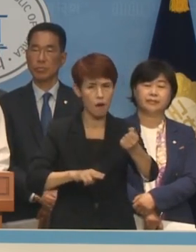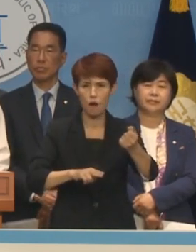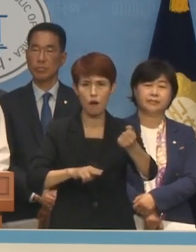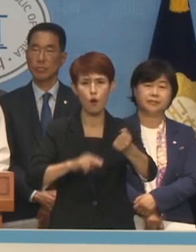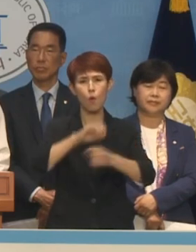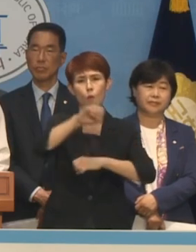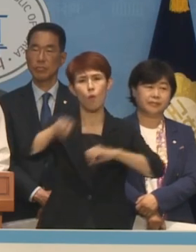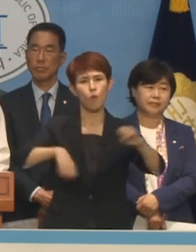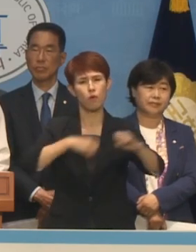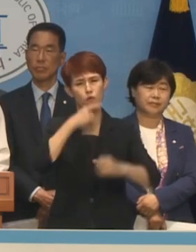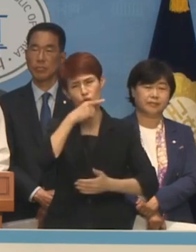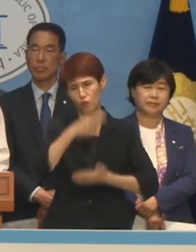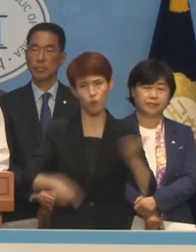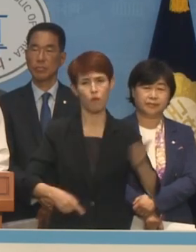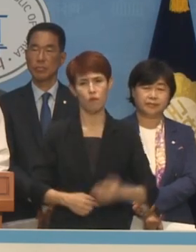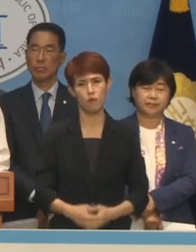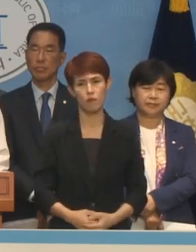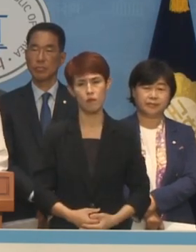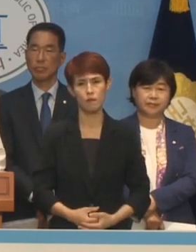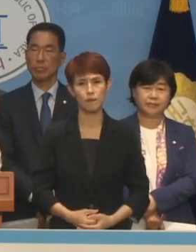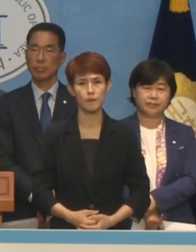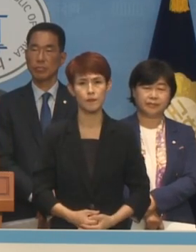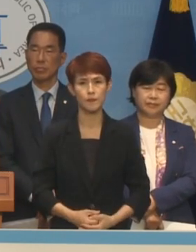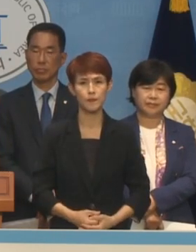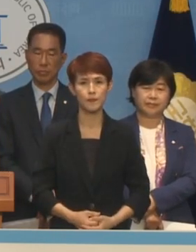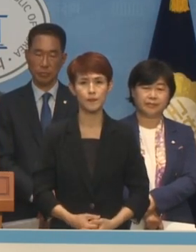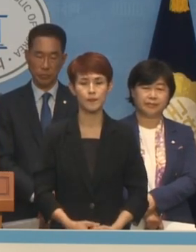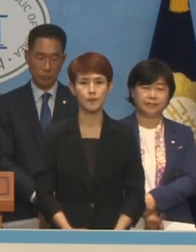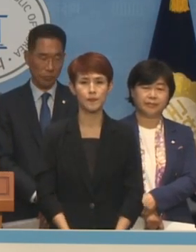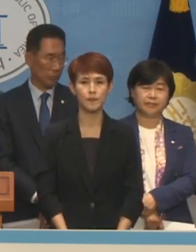낳는 권위를 민간에게 넘겨주라는 것과 같다.